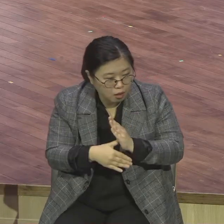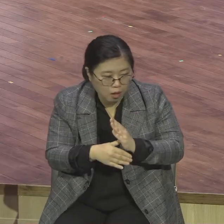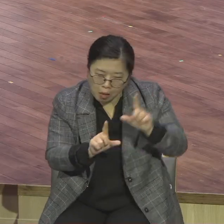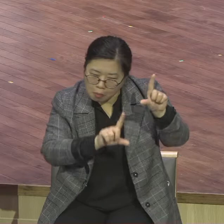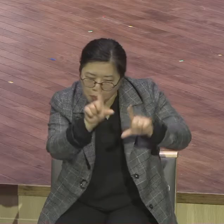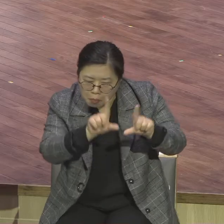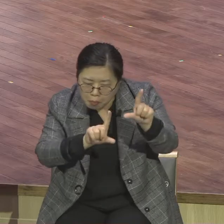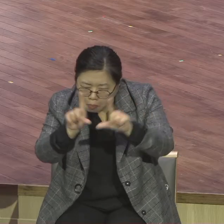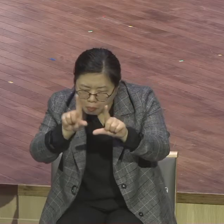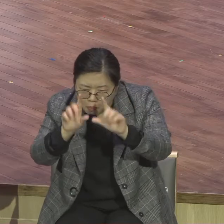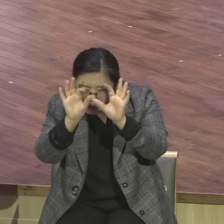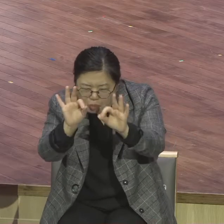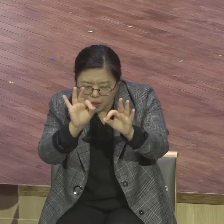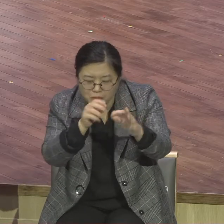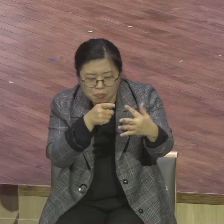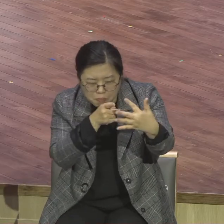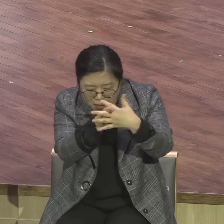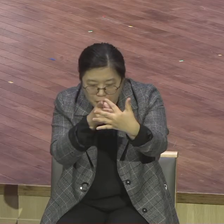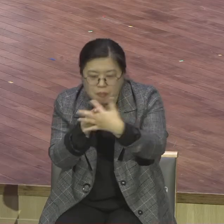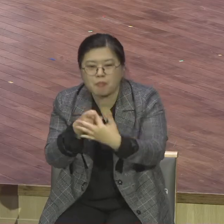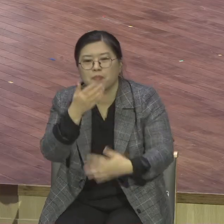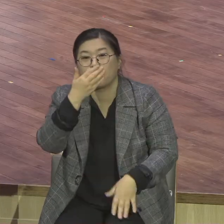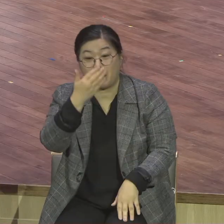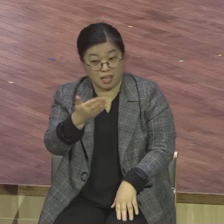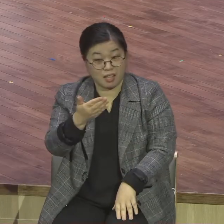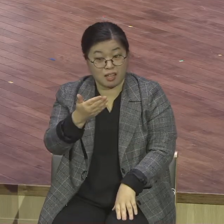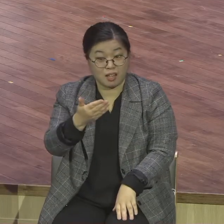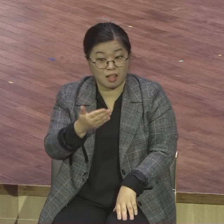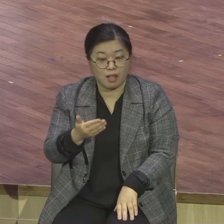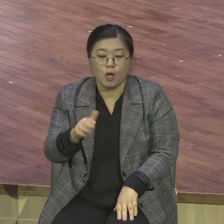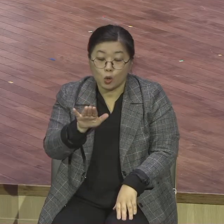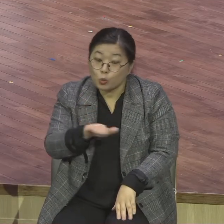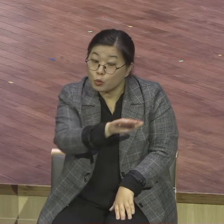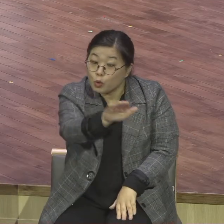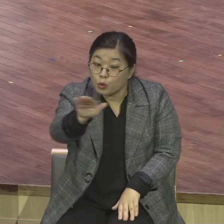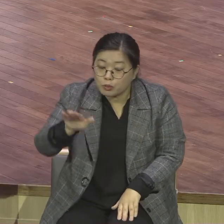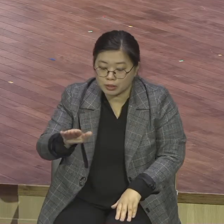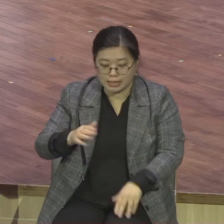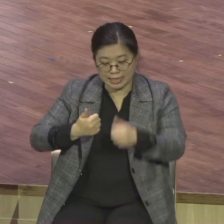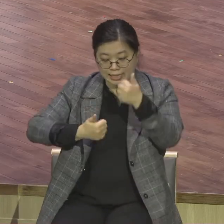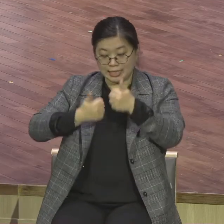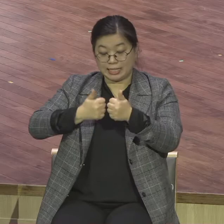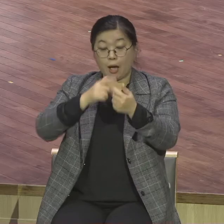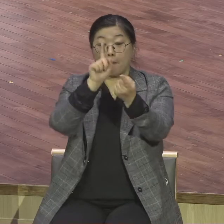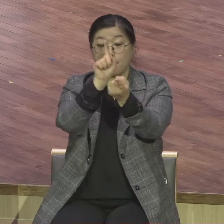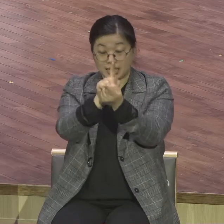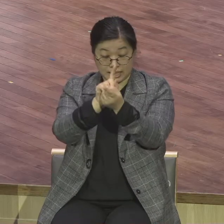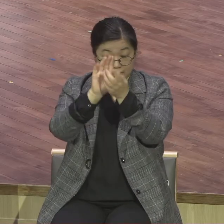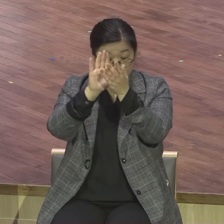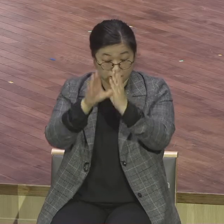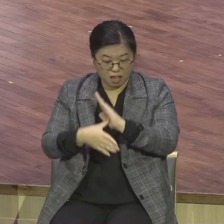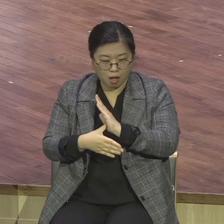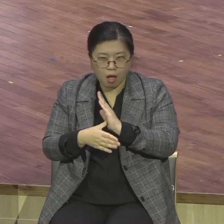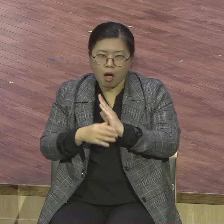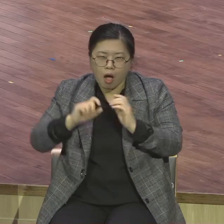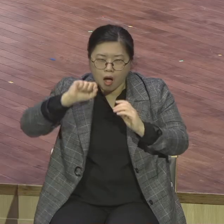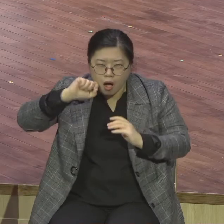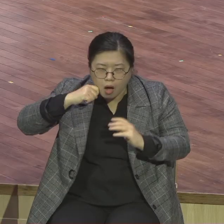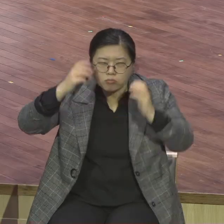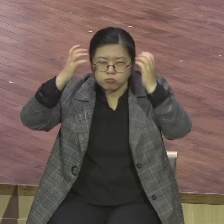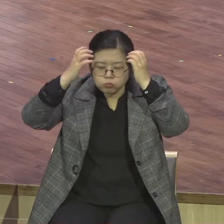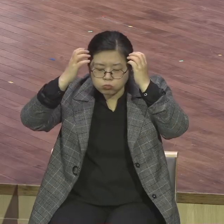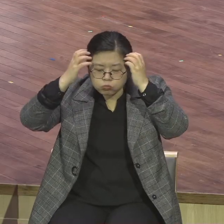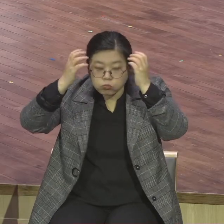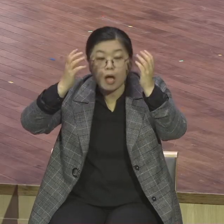뭐냐? 시험을 어떻게 대처할 것인가? 이 시험들 어려움을 어떻게 대처할 것이냐?